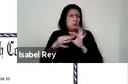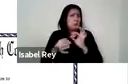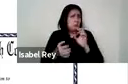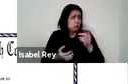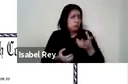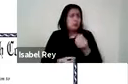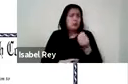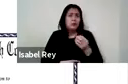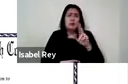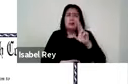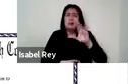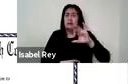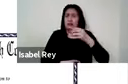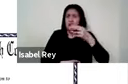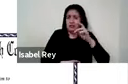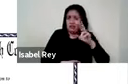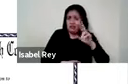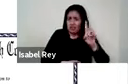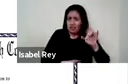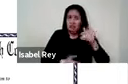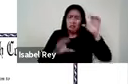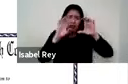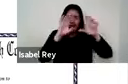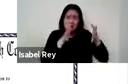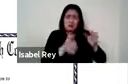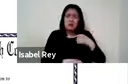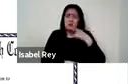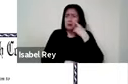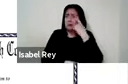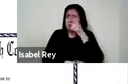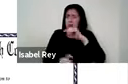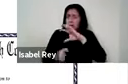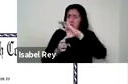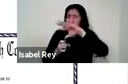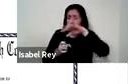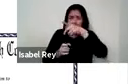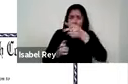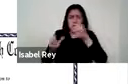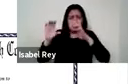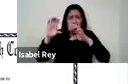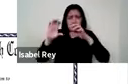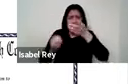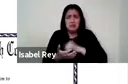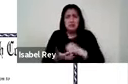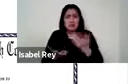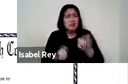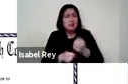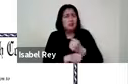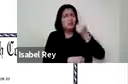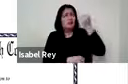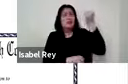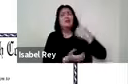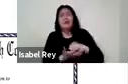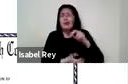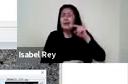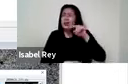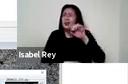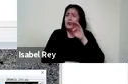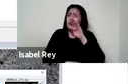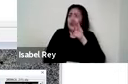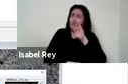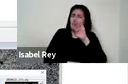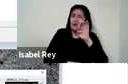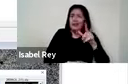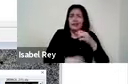a Richard Ernst. Ha sido un científico también que conocimos en una feria de ciencia, quien ganó un premio Nobel, ¿no?, de química el año